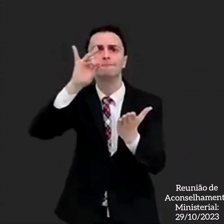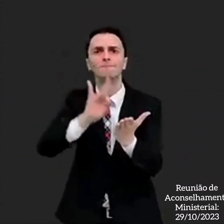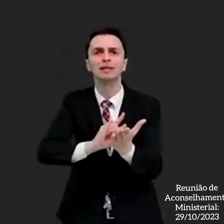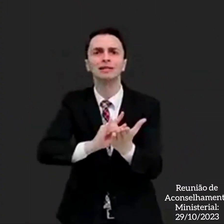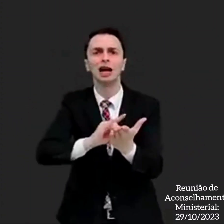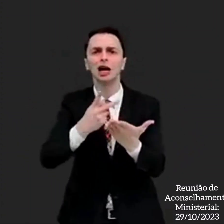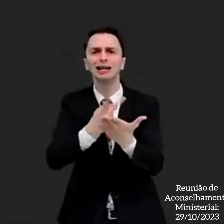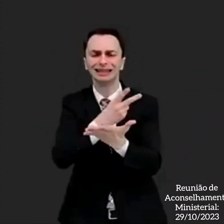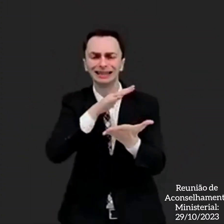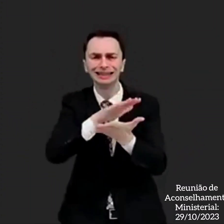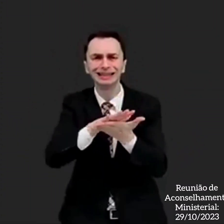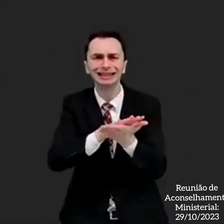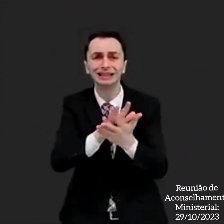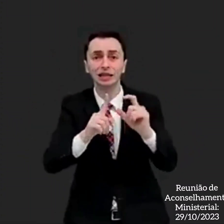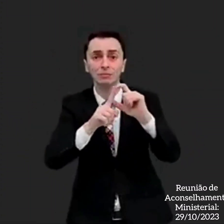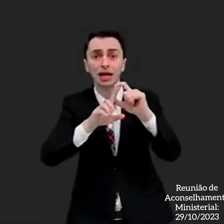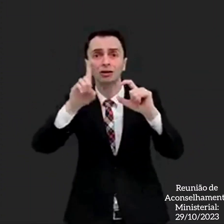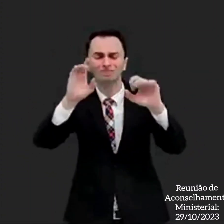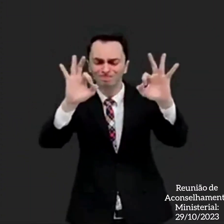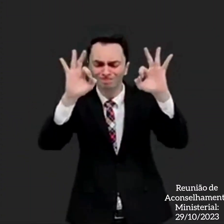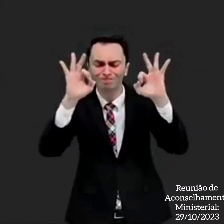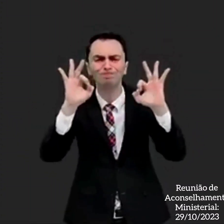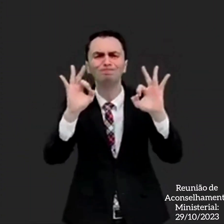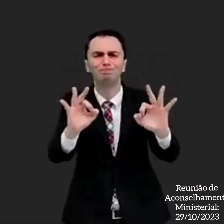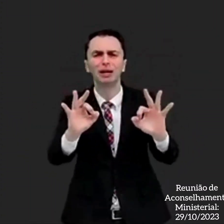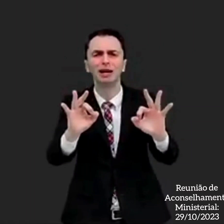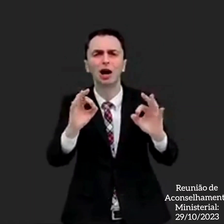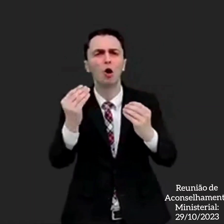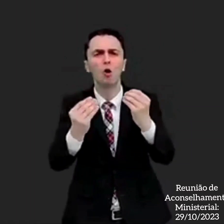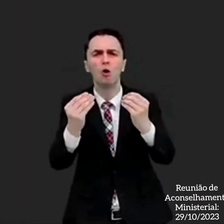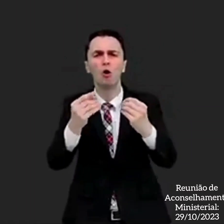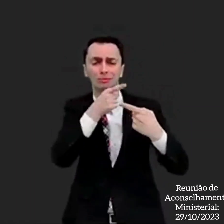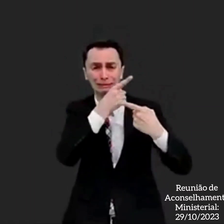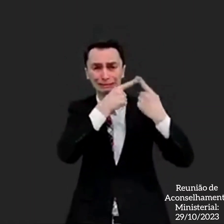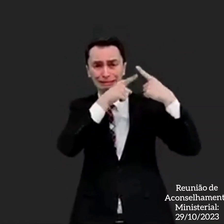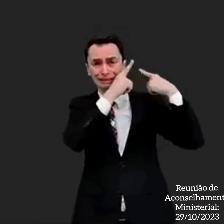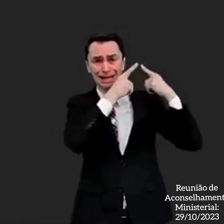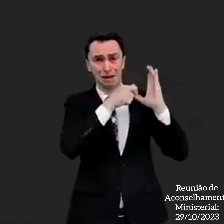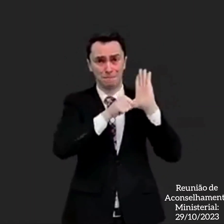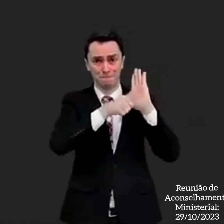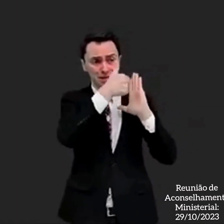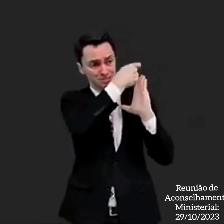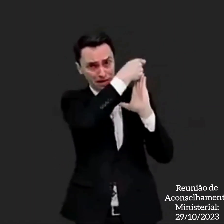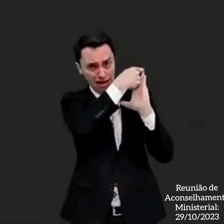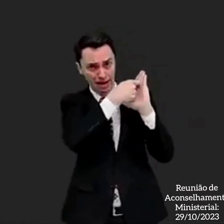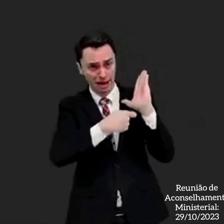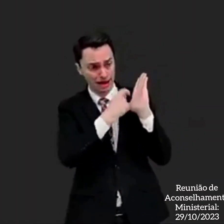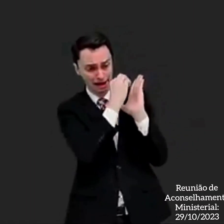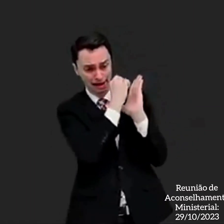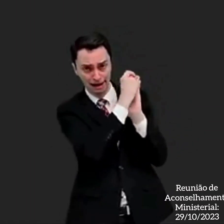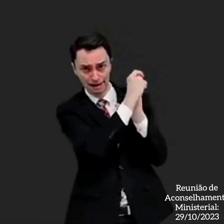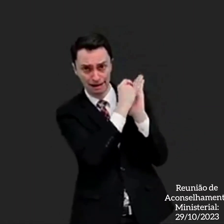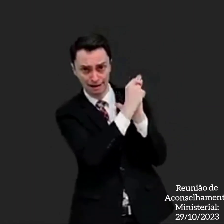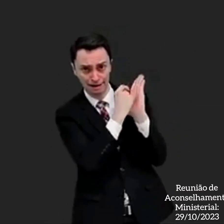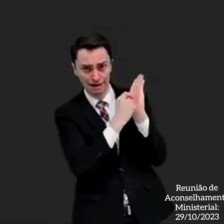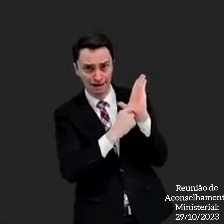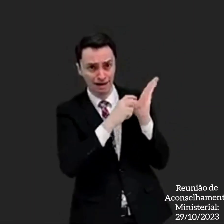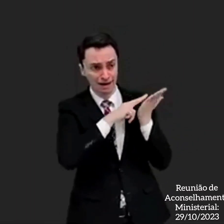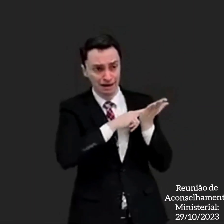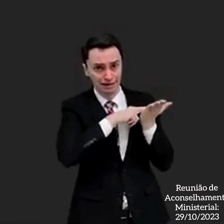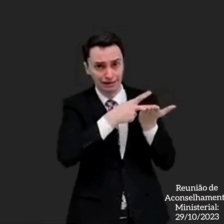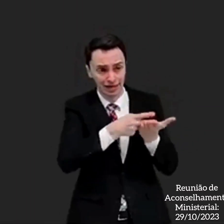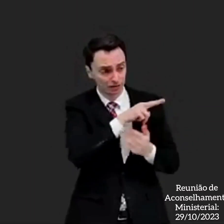inquestionável Palavra de Deus, advinda de transcrições primitivas, fidedignas,